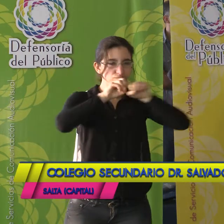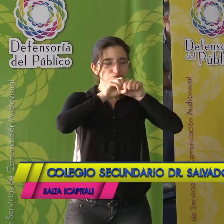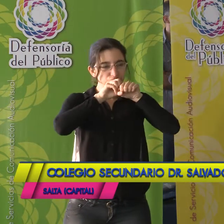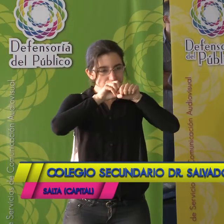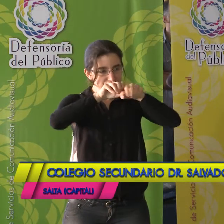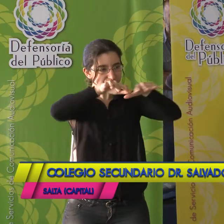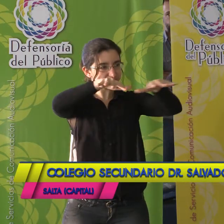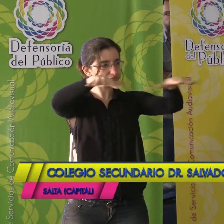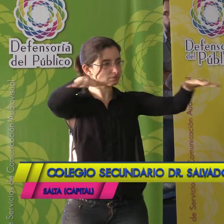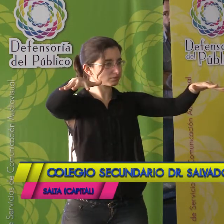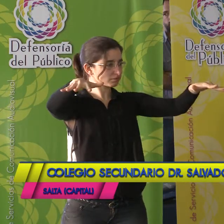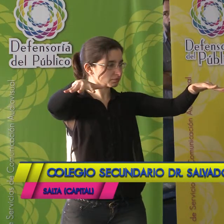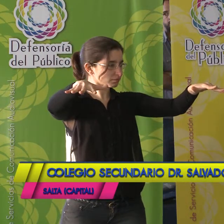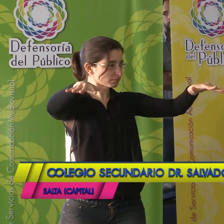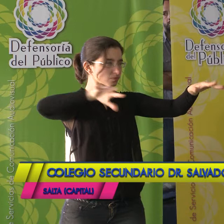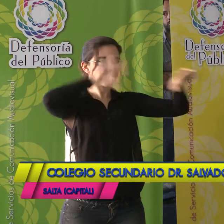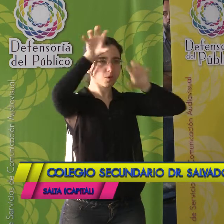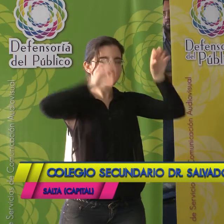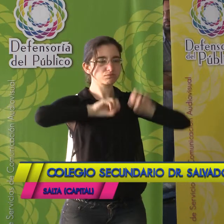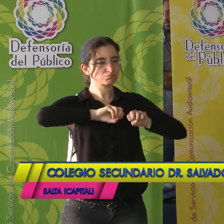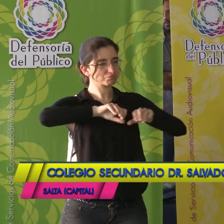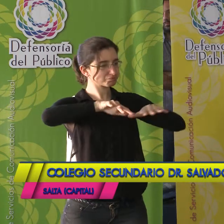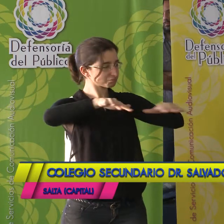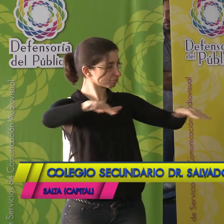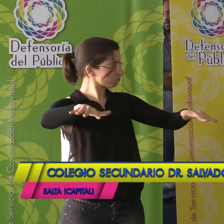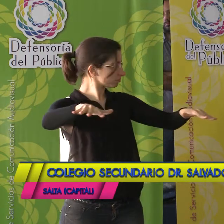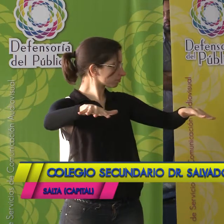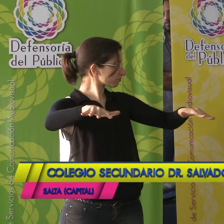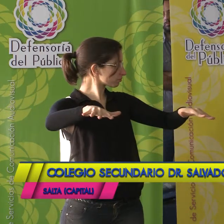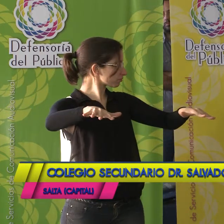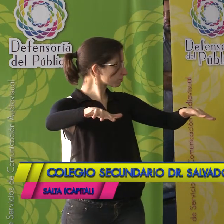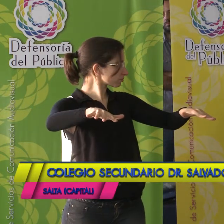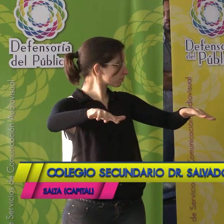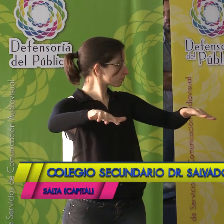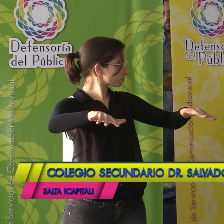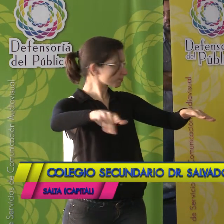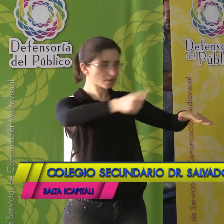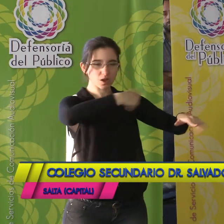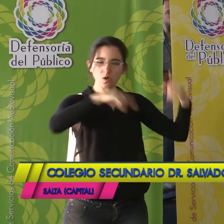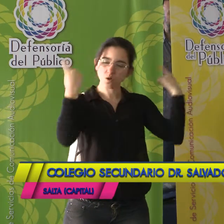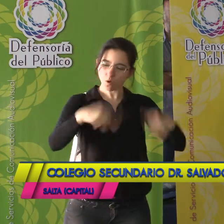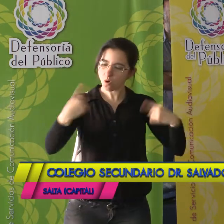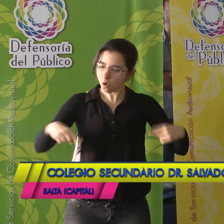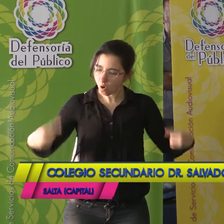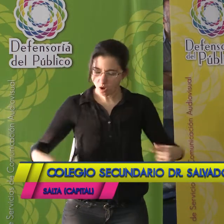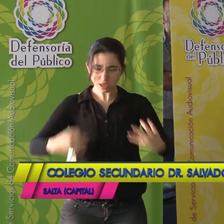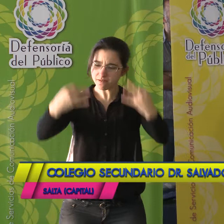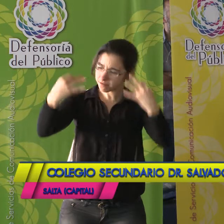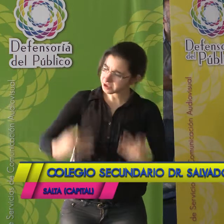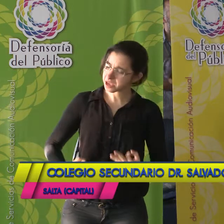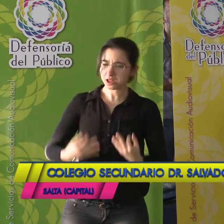resto de las provincias para que muestren todas las cosas de nosotros, los jóvenes,